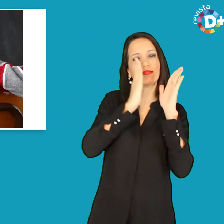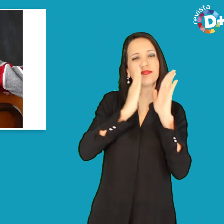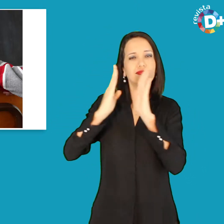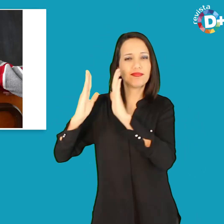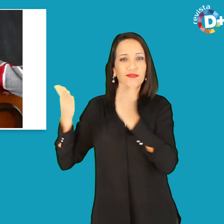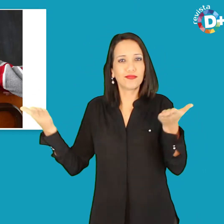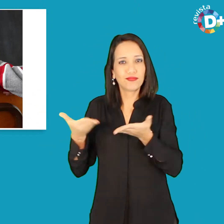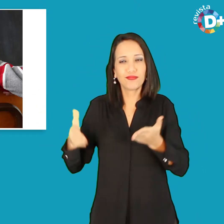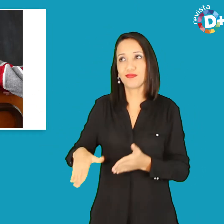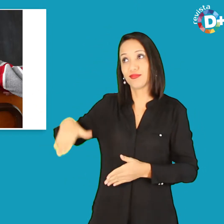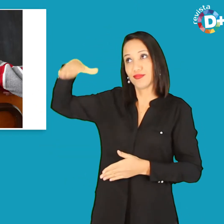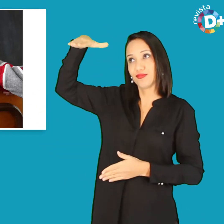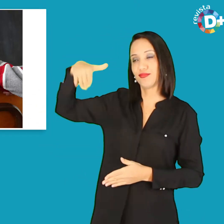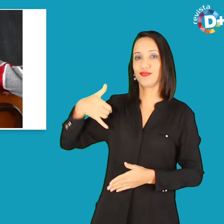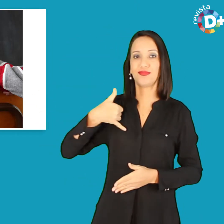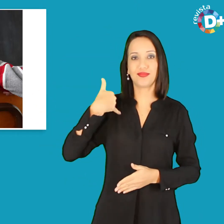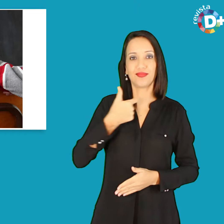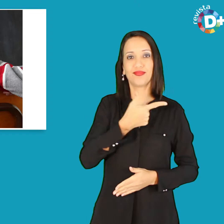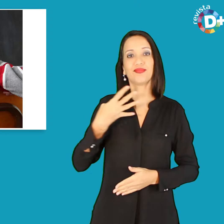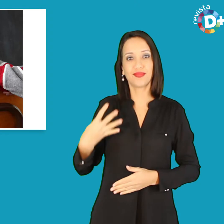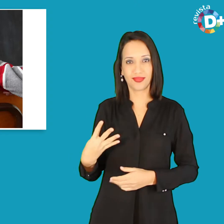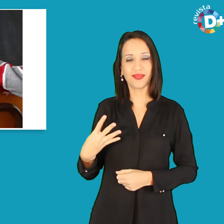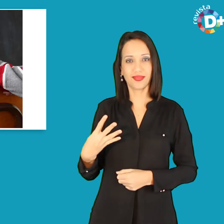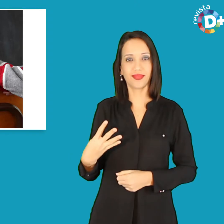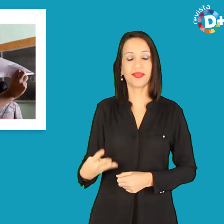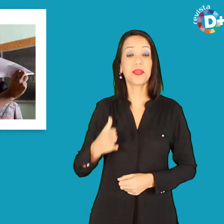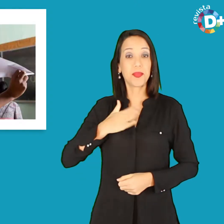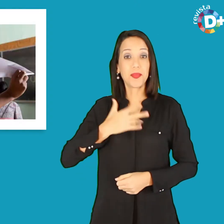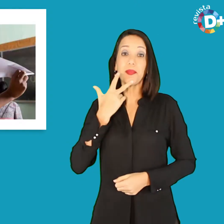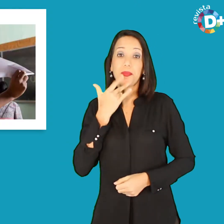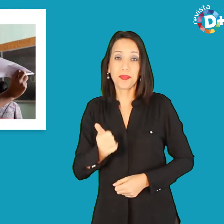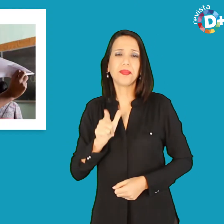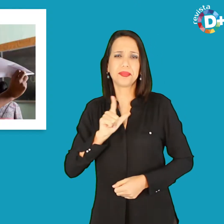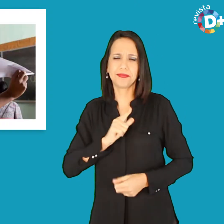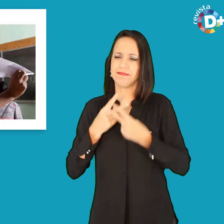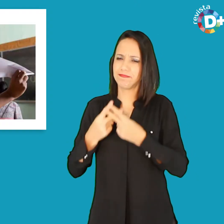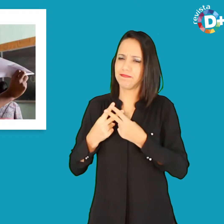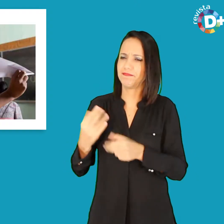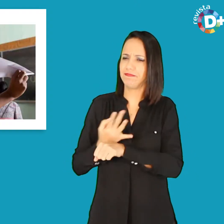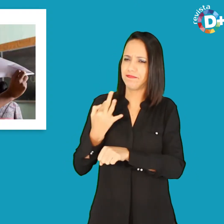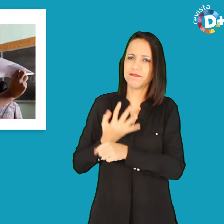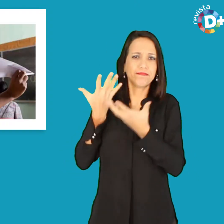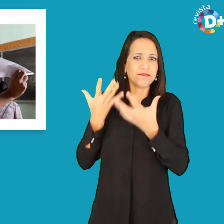com 24 anos. Meu pai era muito resistente, não queria que eu fizesse